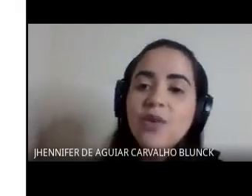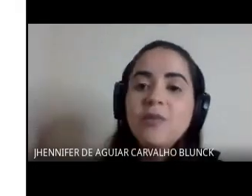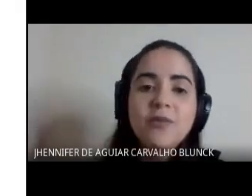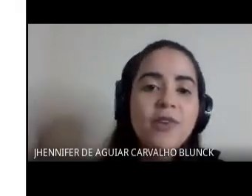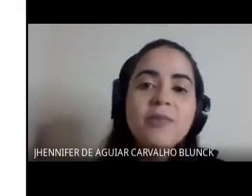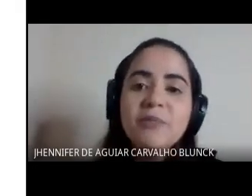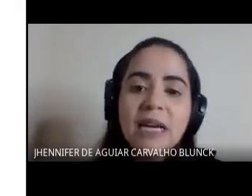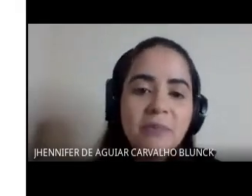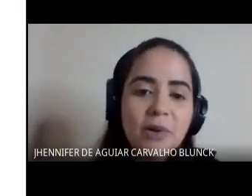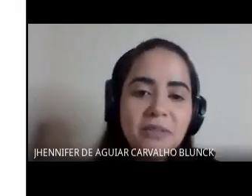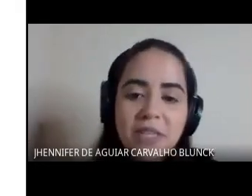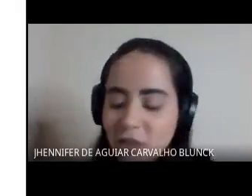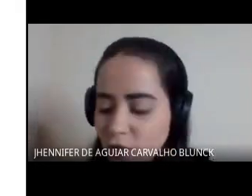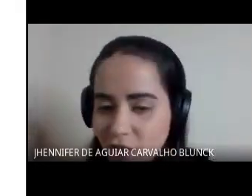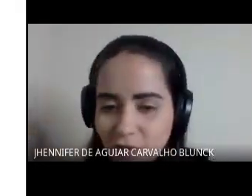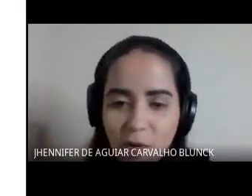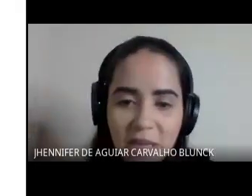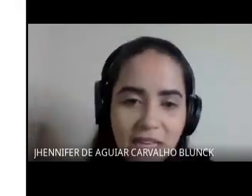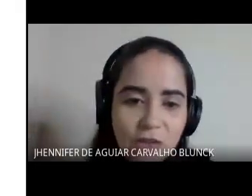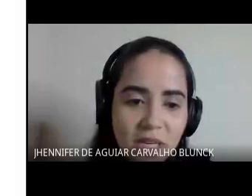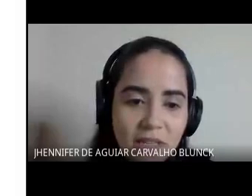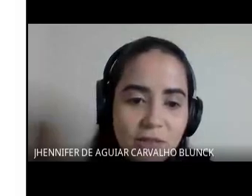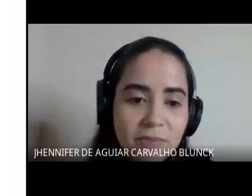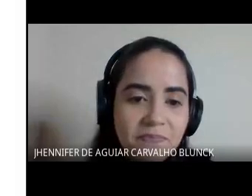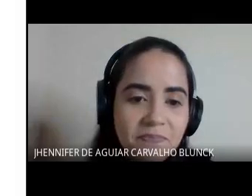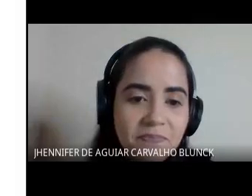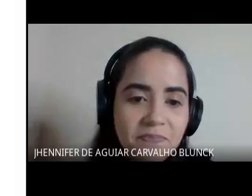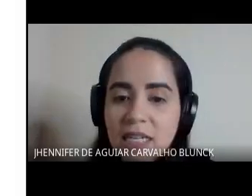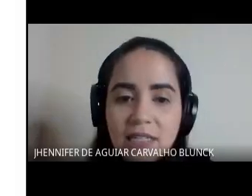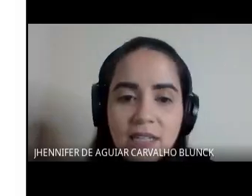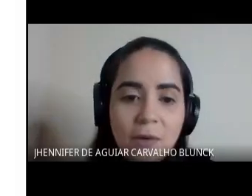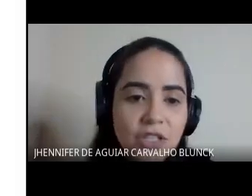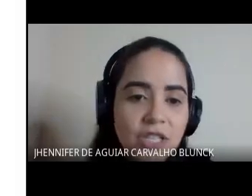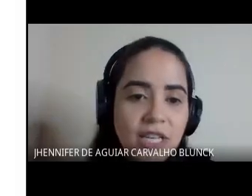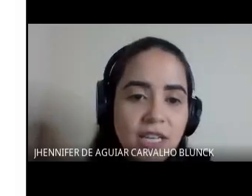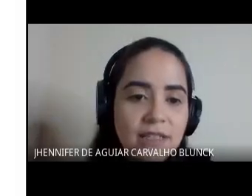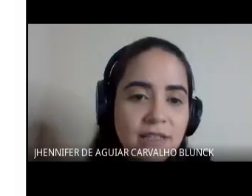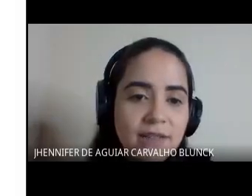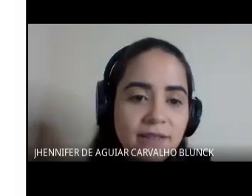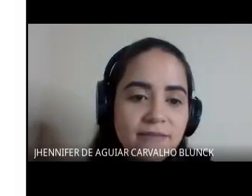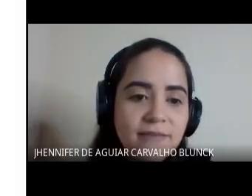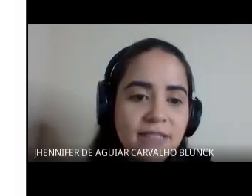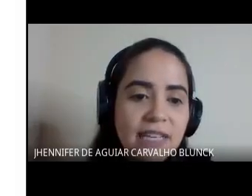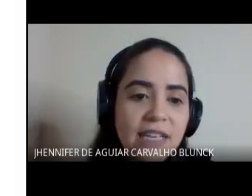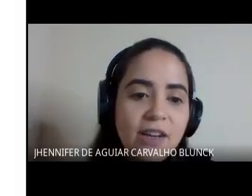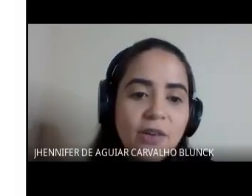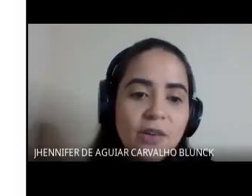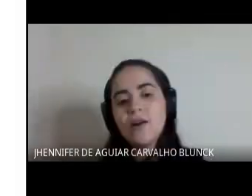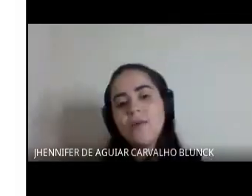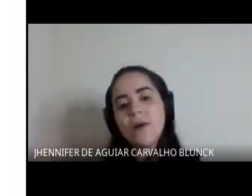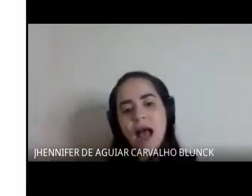Então, vamos para a próxima aqui, que eu já vou comentar sobre isso. São as dicas